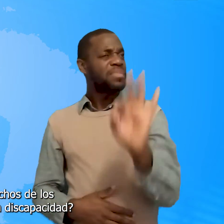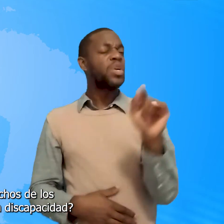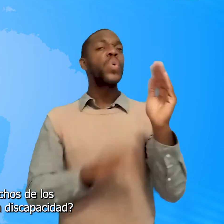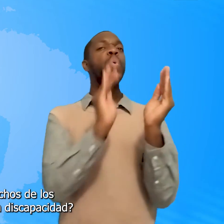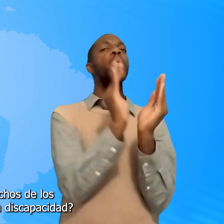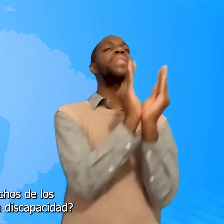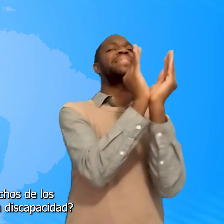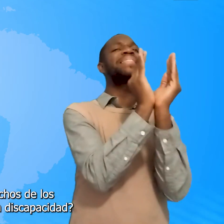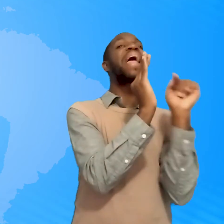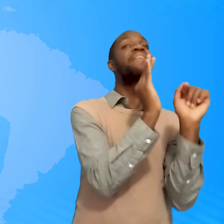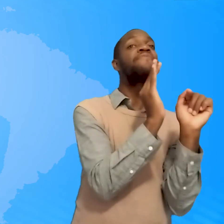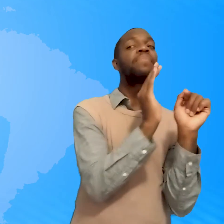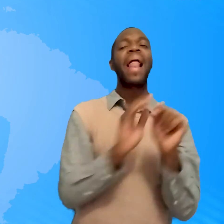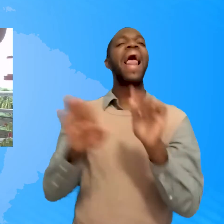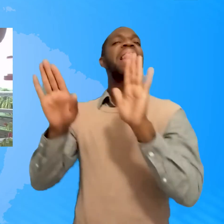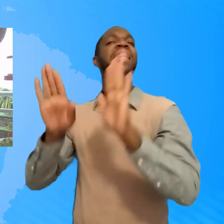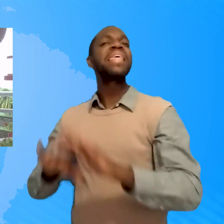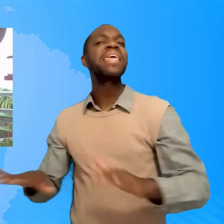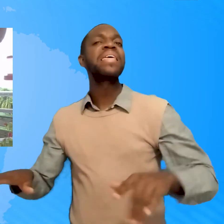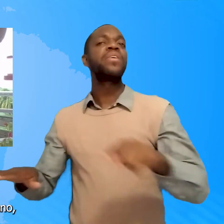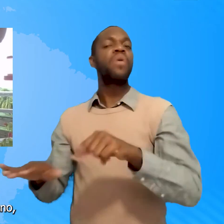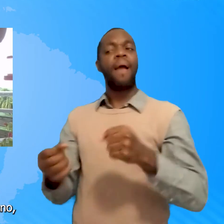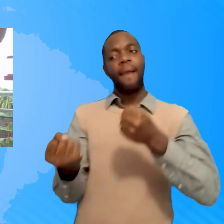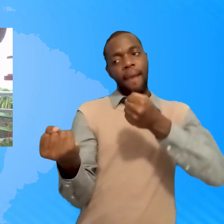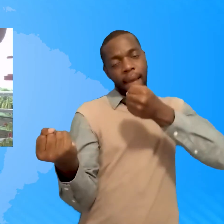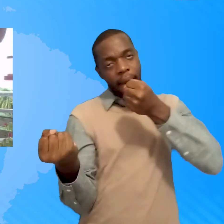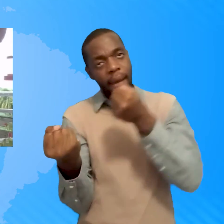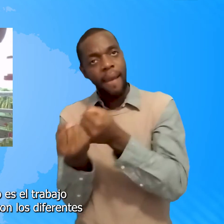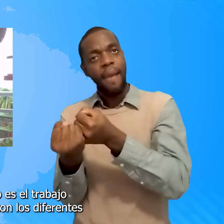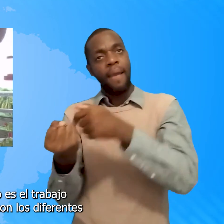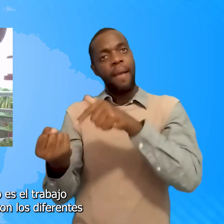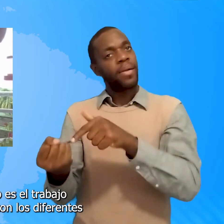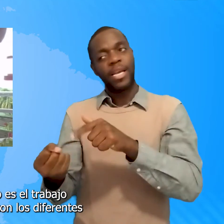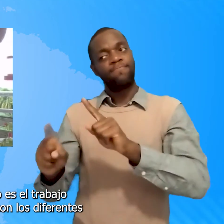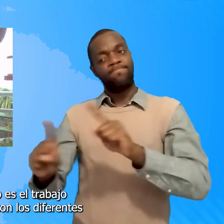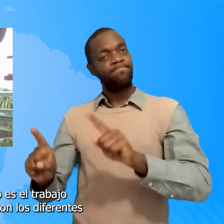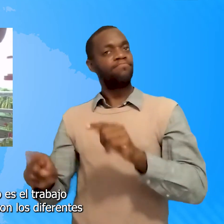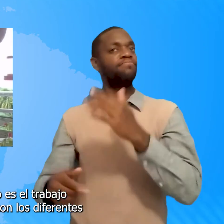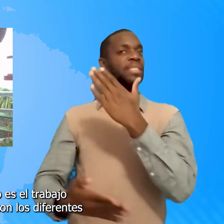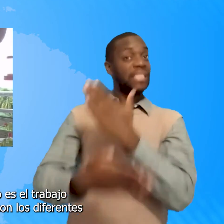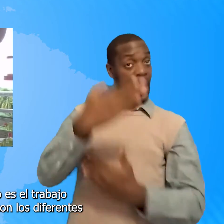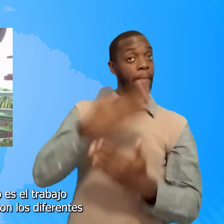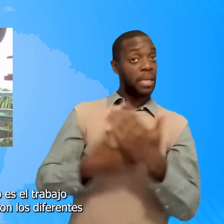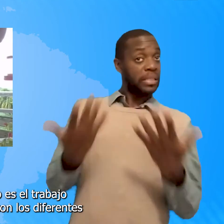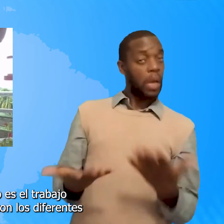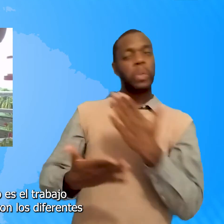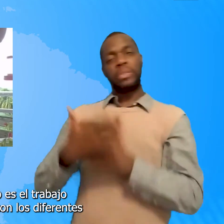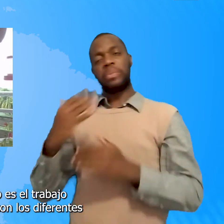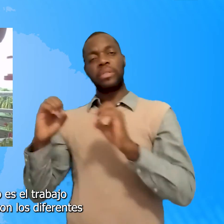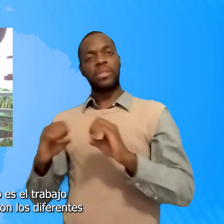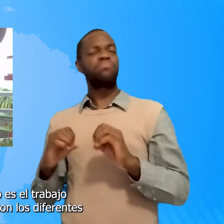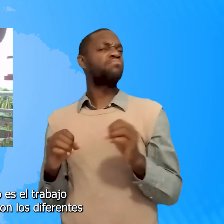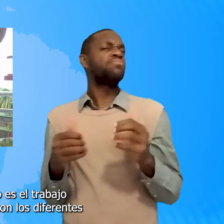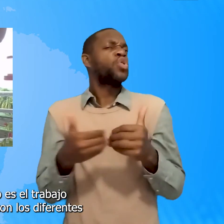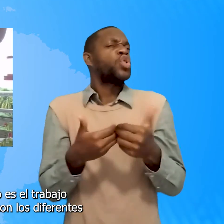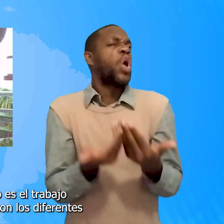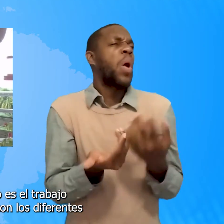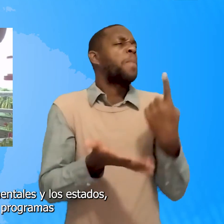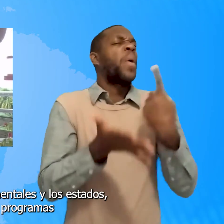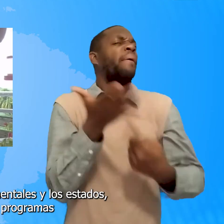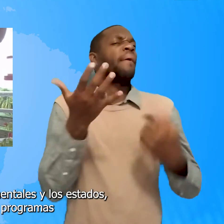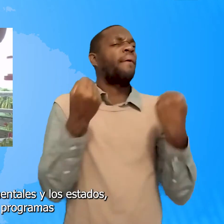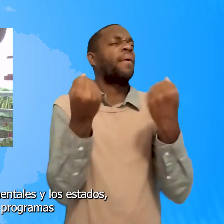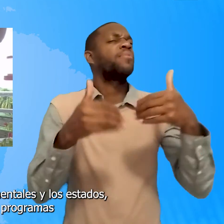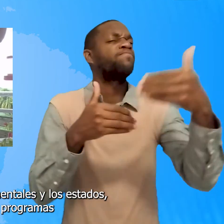niños con y sin discapacidad? Bueno, el primer paso es el trabajo mancomunado con los